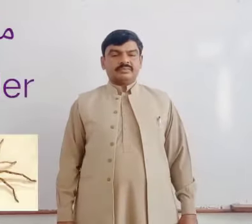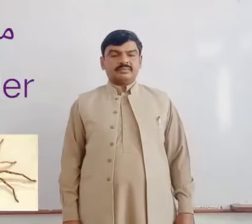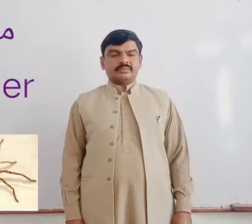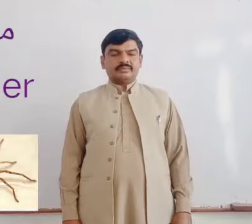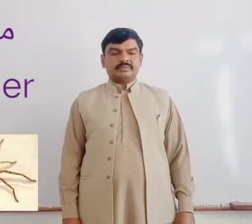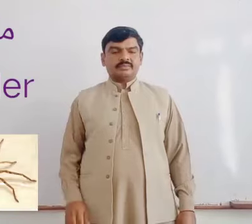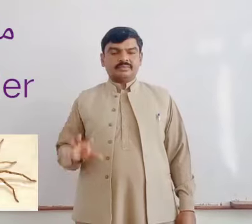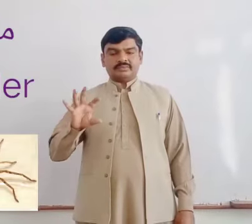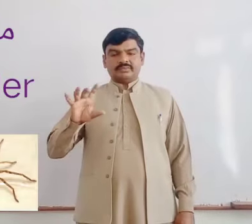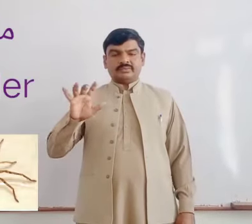मकड़ी,